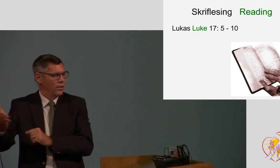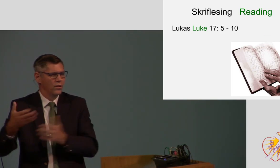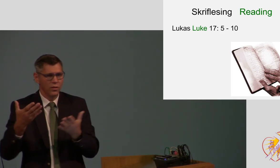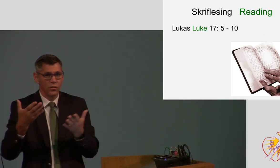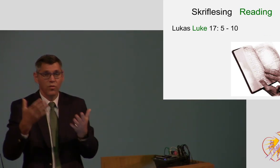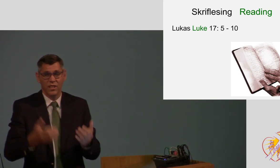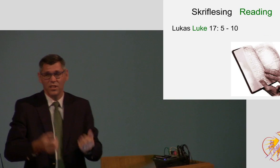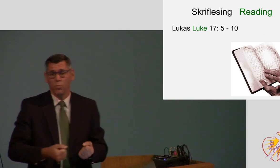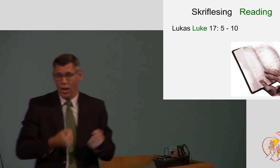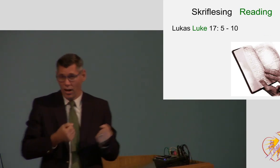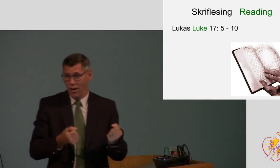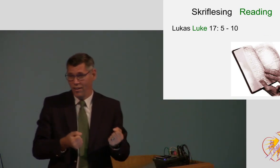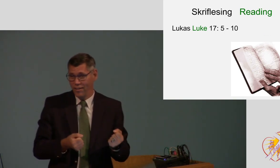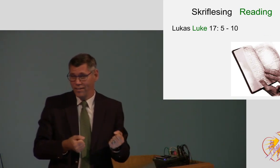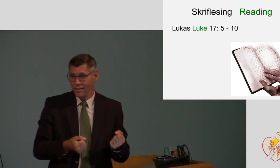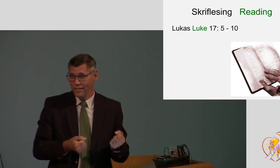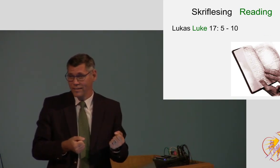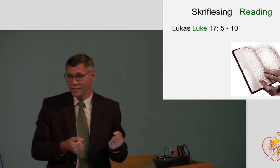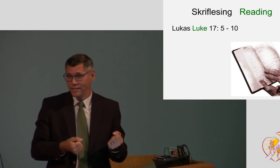Dit was dit moeilik.